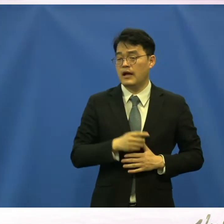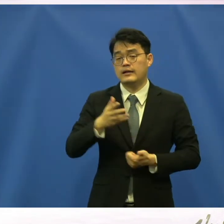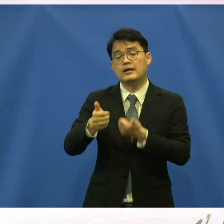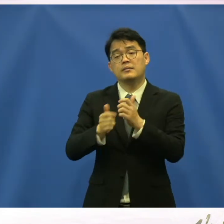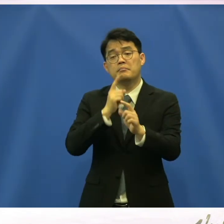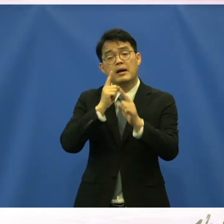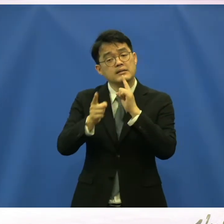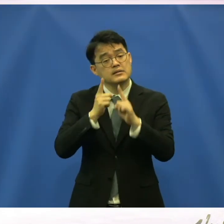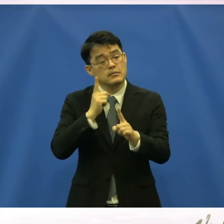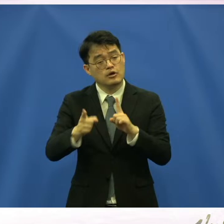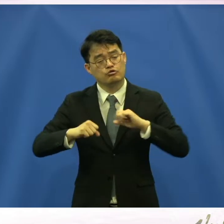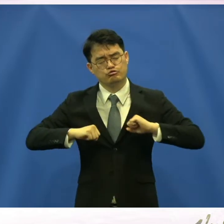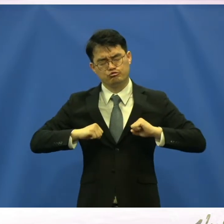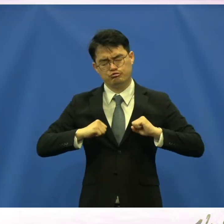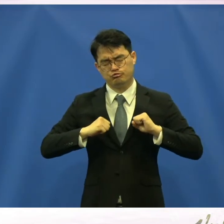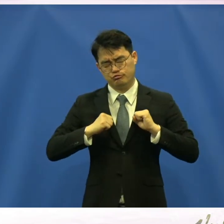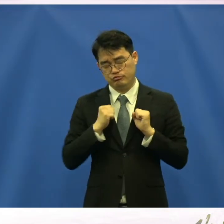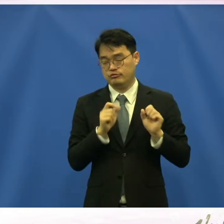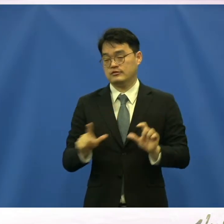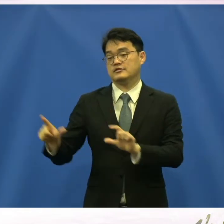달라져요.